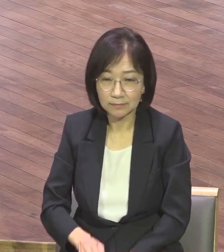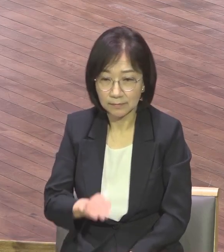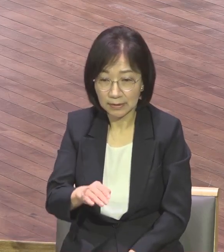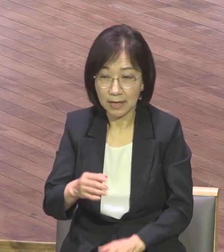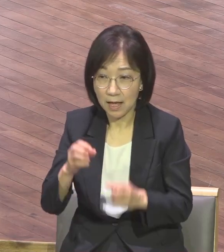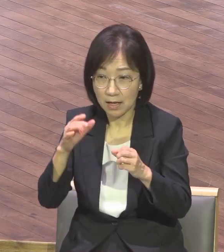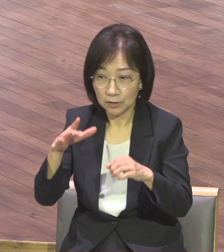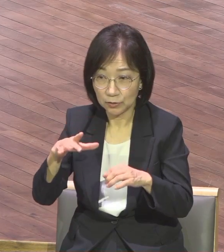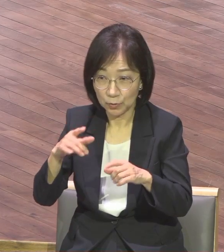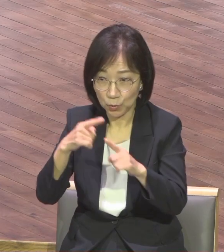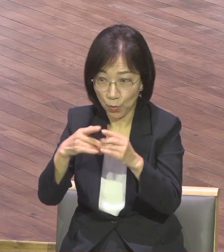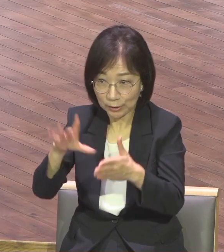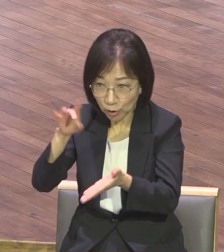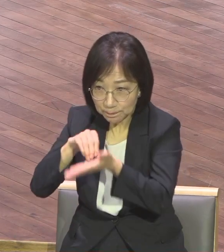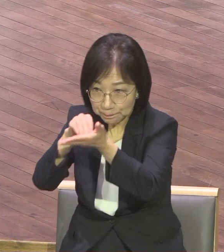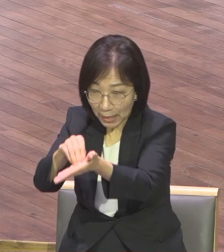저분은